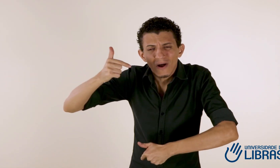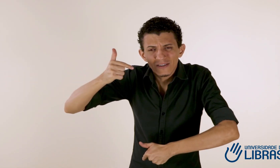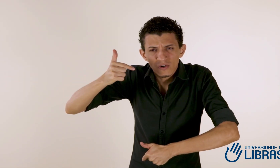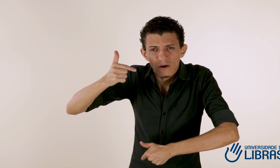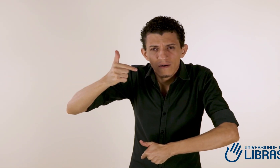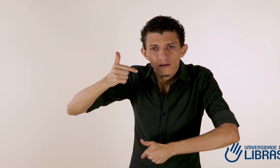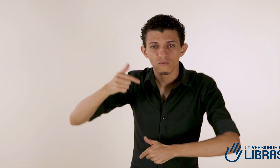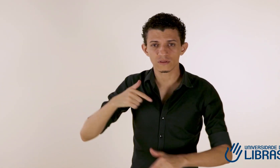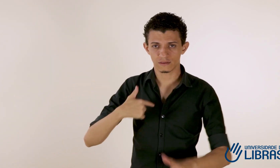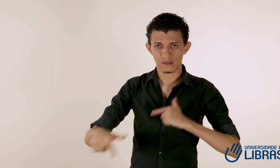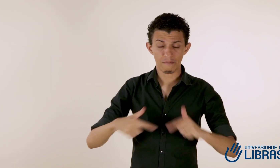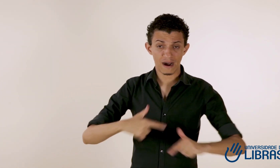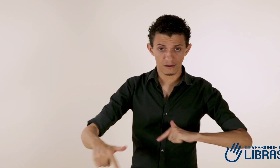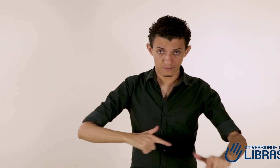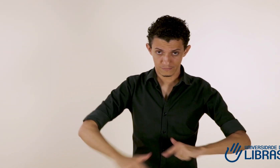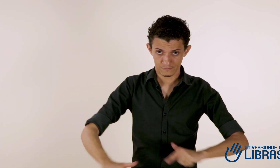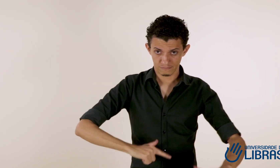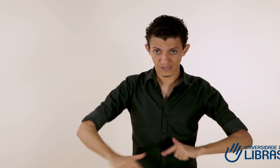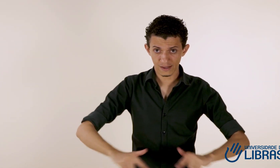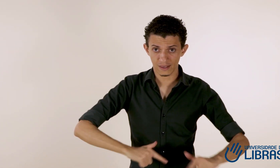Olha só, o trabalho está aqui.